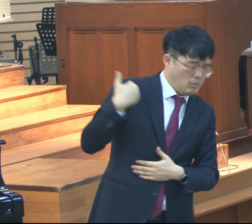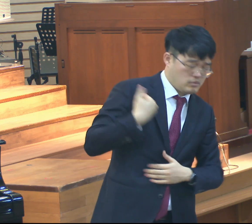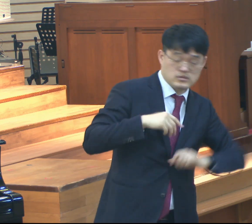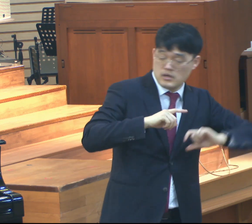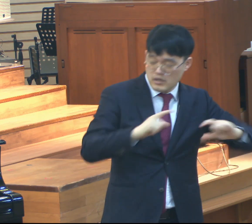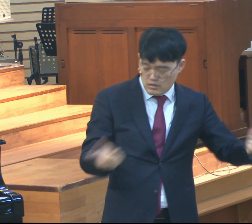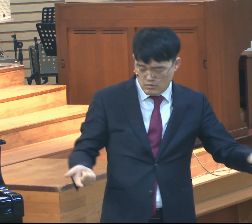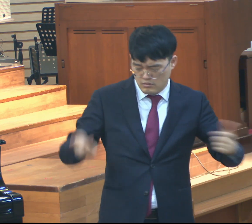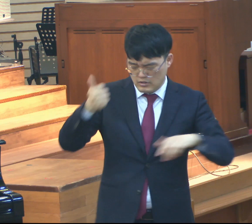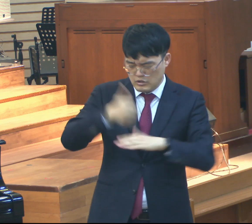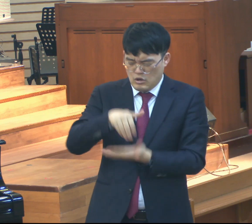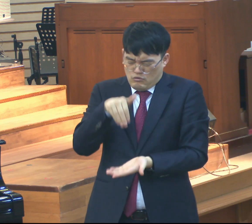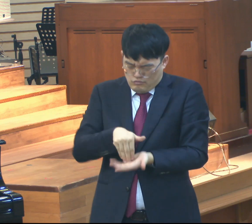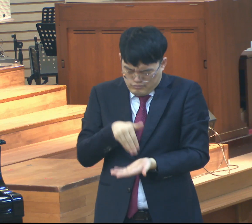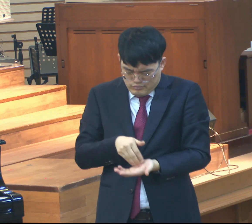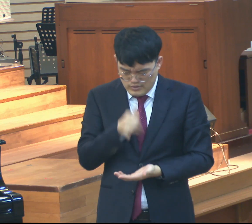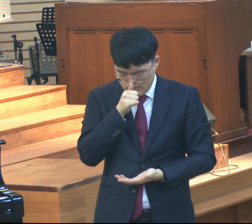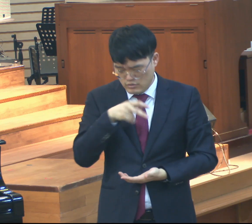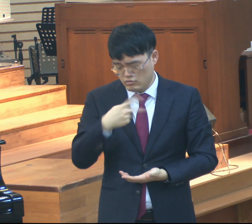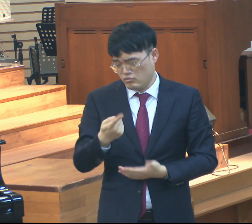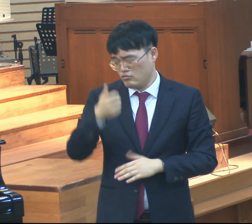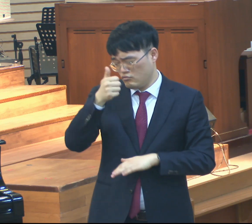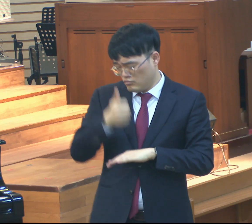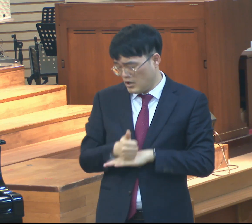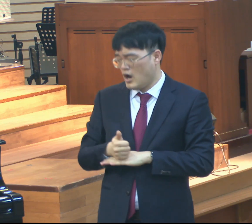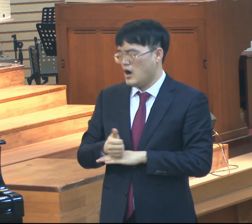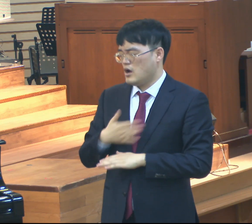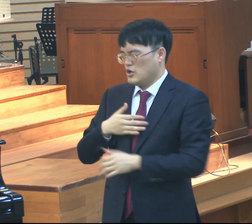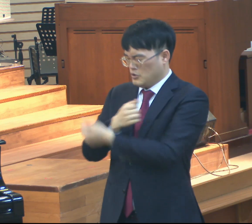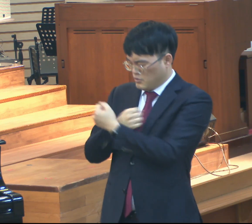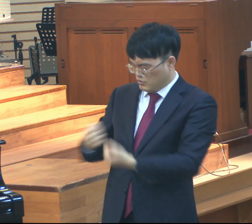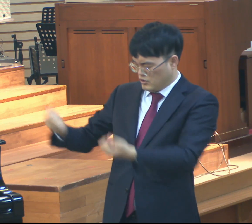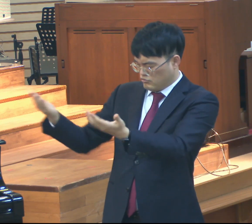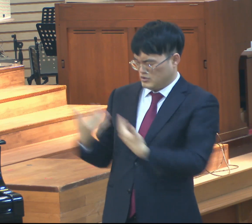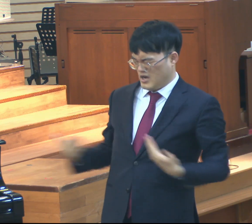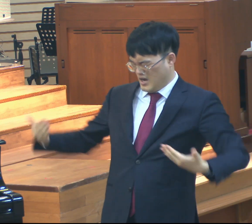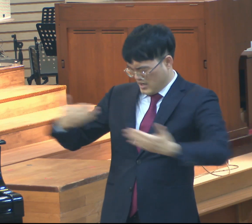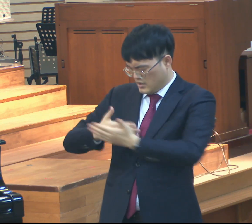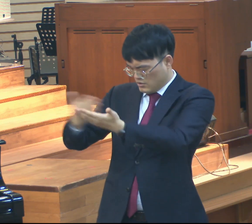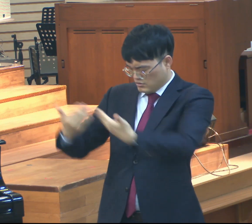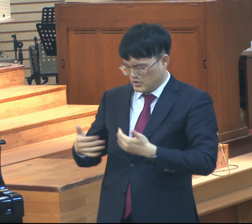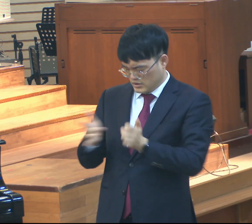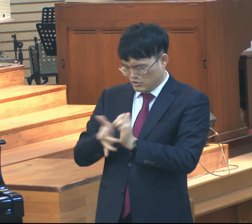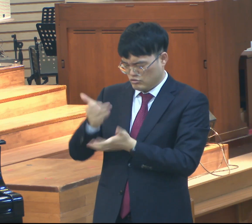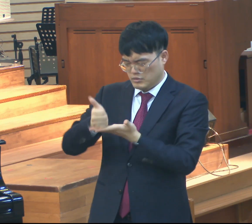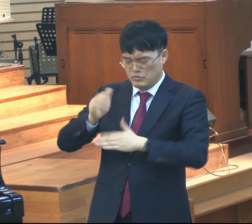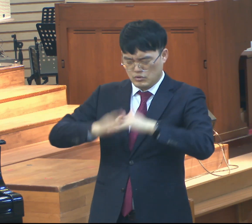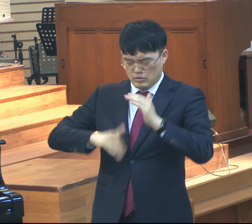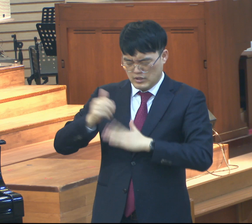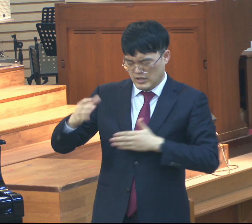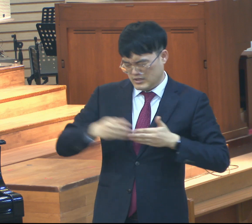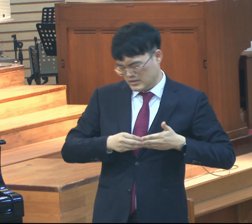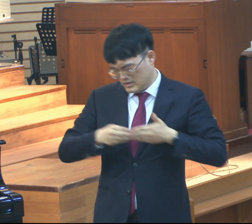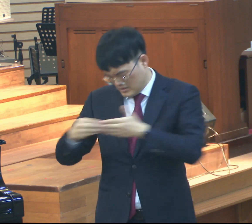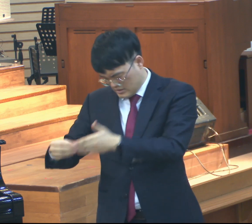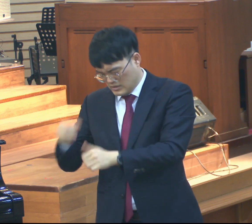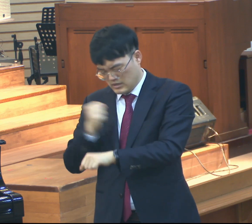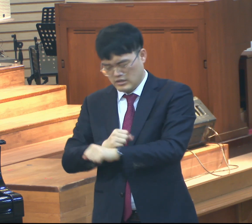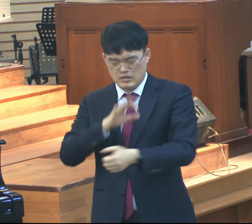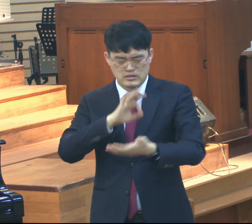후회스러운 일을 했다 할지라도 한없이 용서하시고 품어주시는 주님 손에 다시 붙들려 쓰임받는 주님의